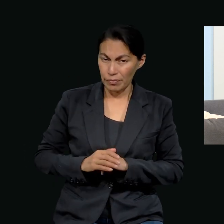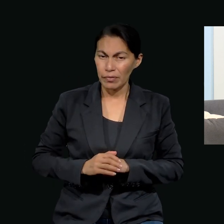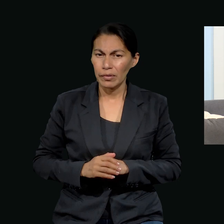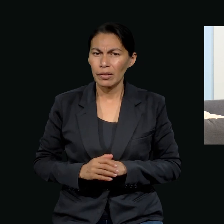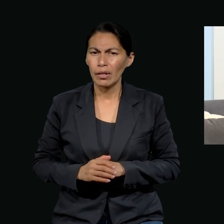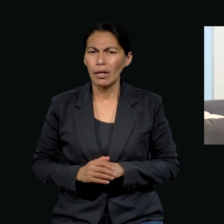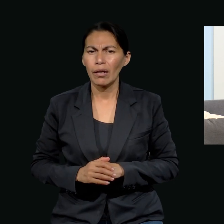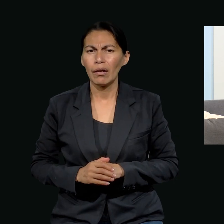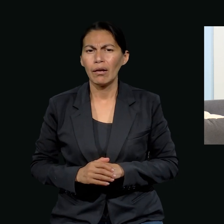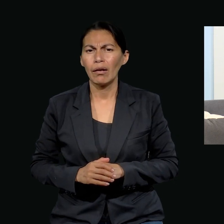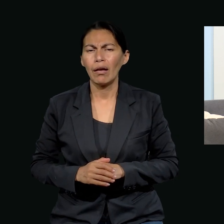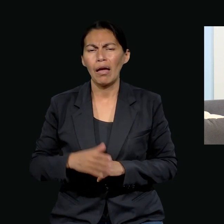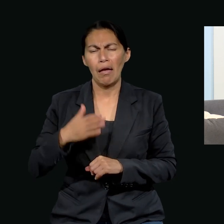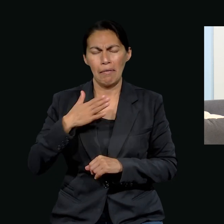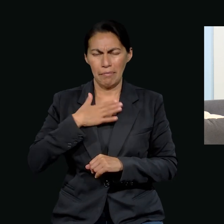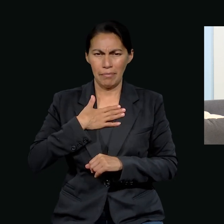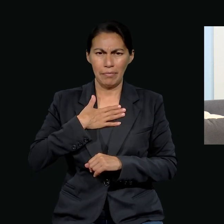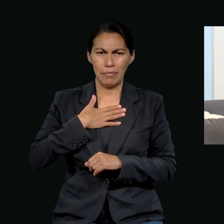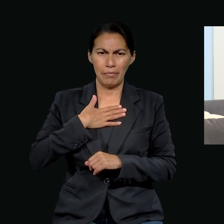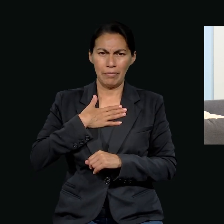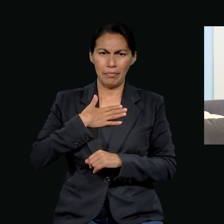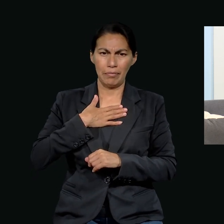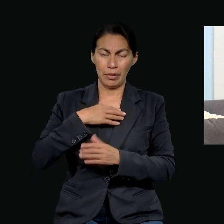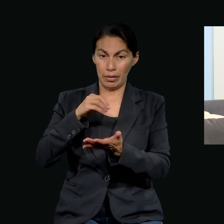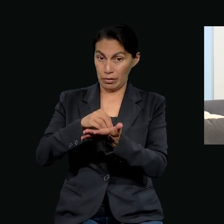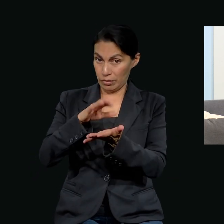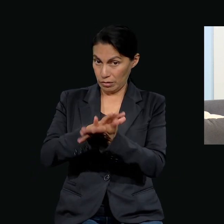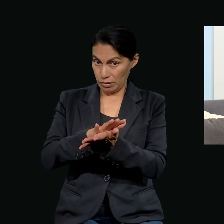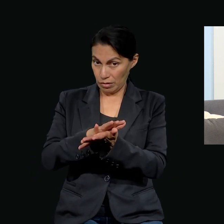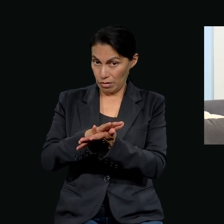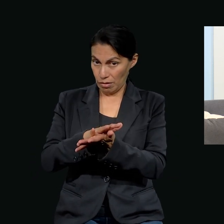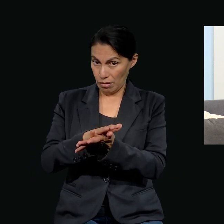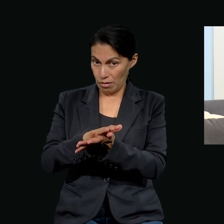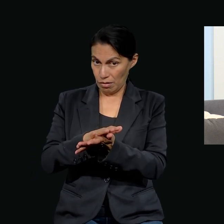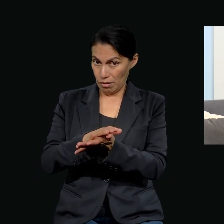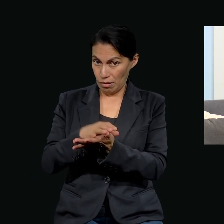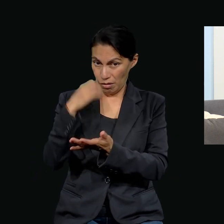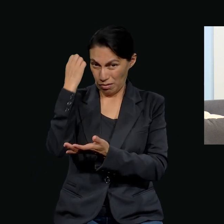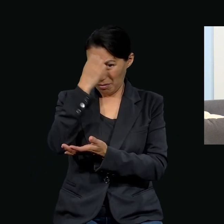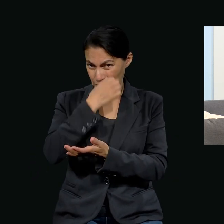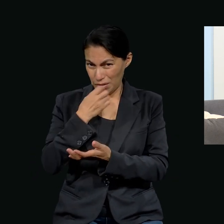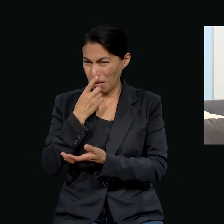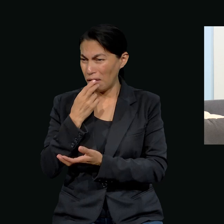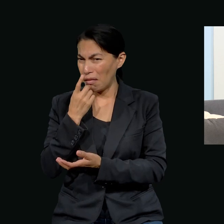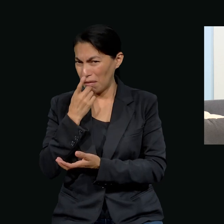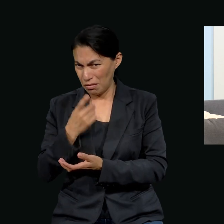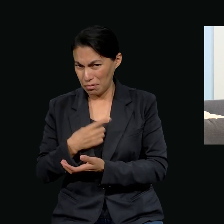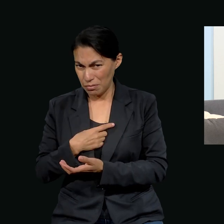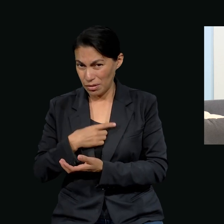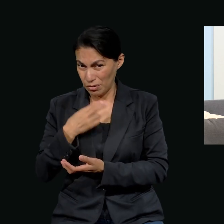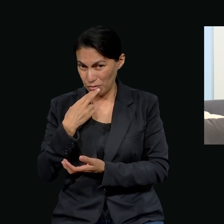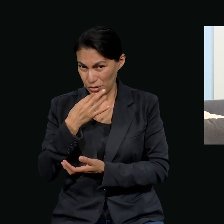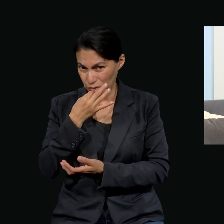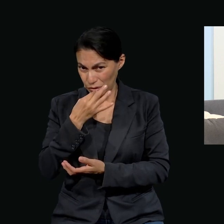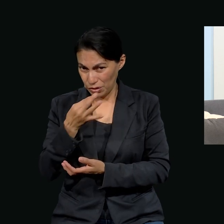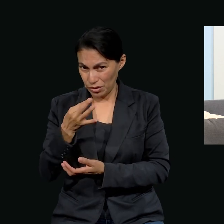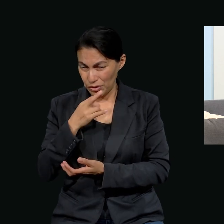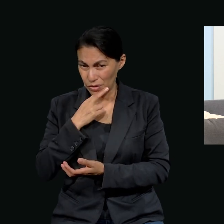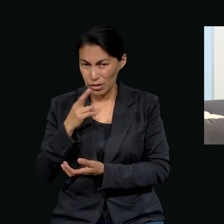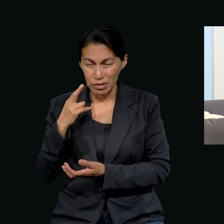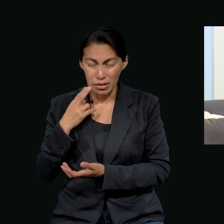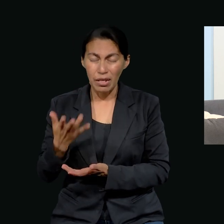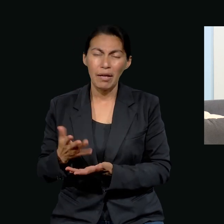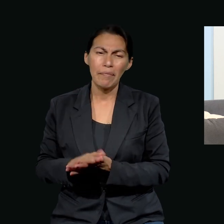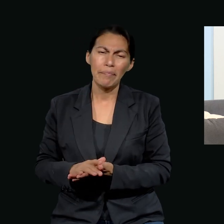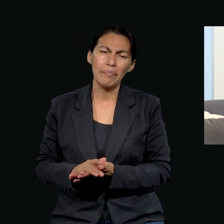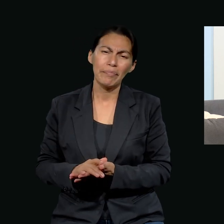cuando ya yo sabía, vaya que me citaron para la entrevista donde me iban a dar el veredicto final, pues